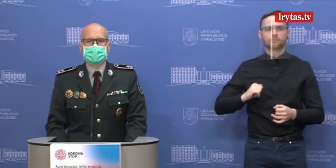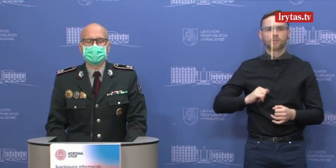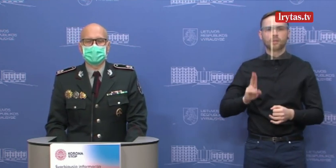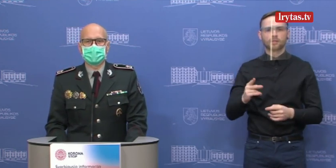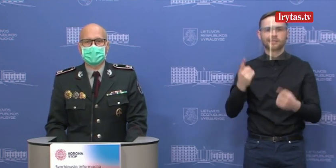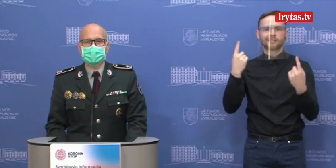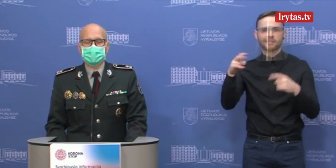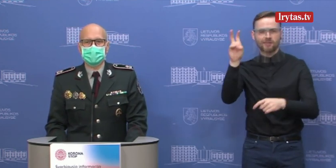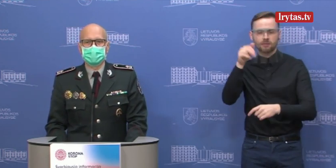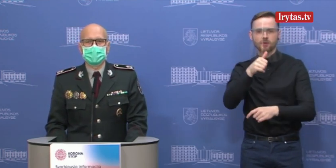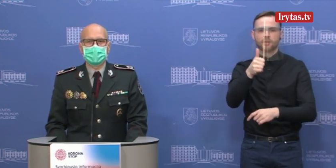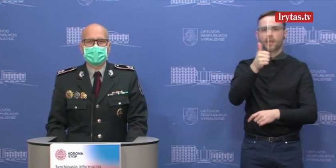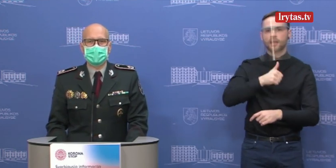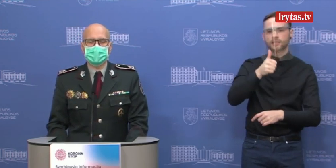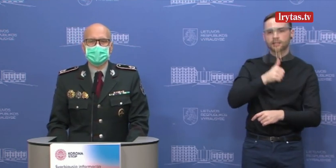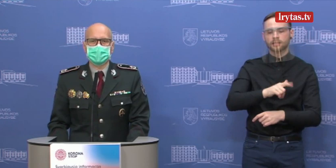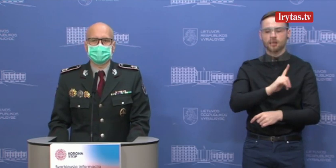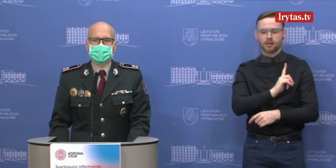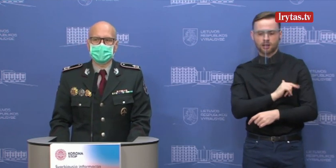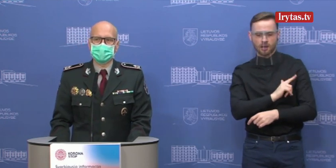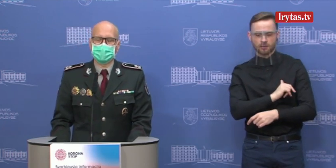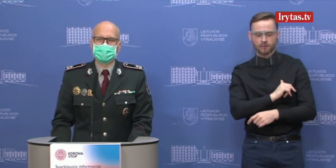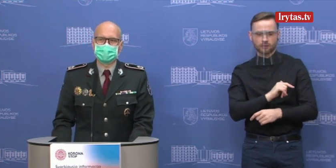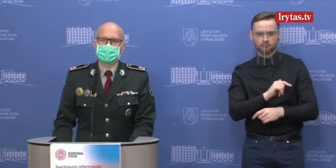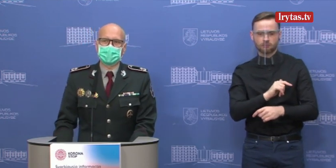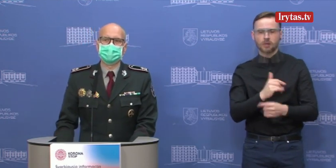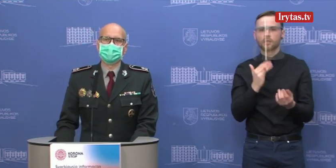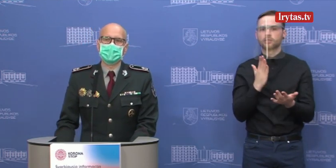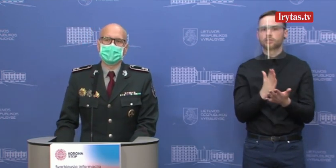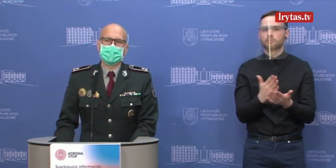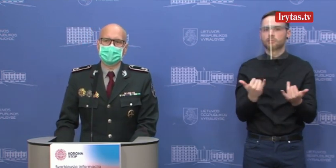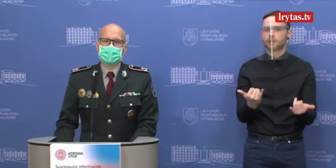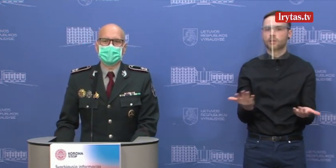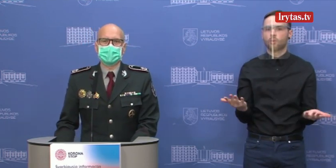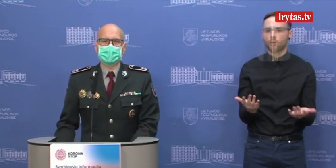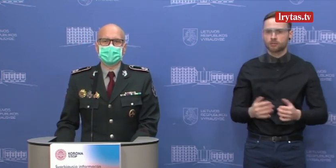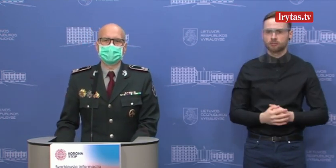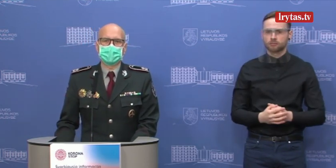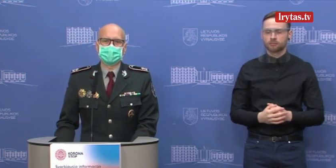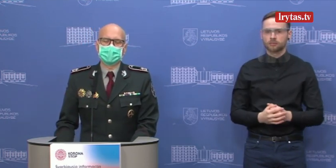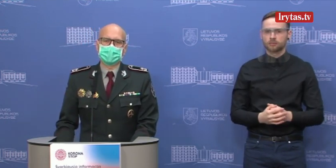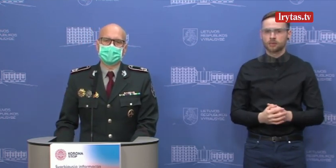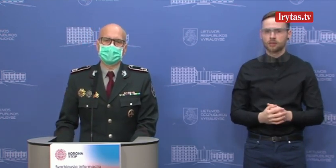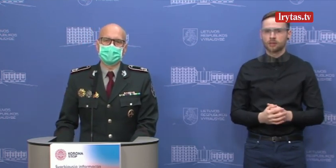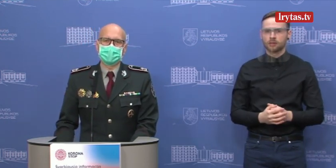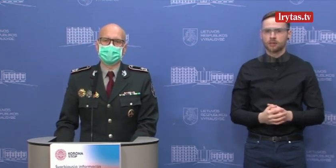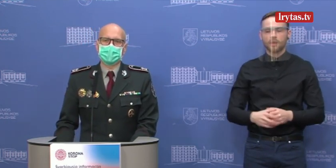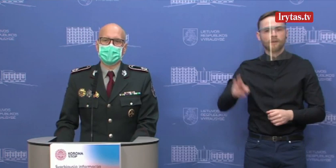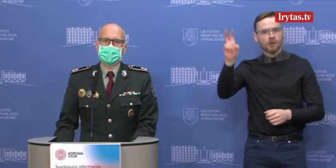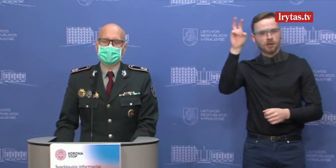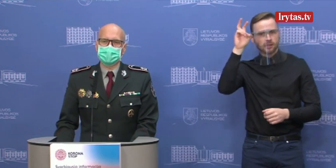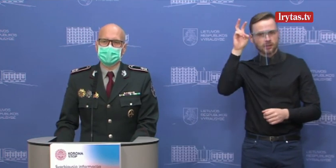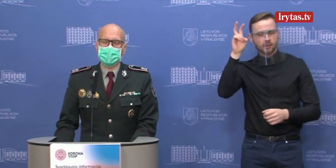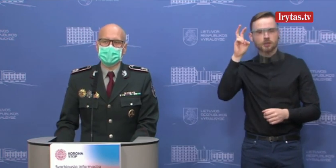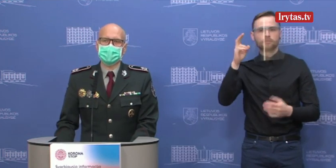kitų valstybių į Estijos Respubliką, nes šiuo metu tikrai susikimas tarp valstybių